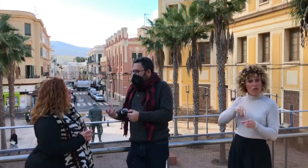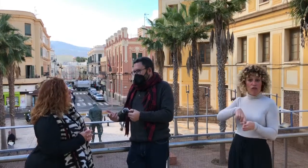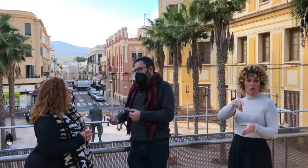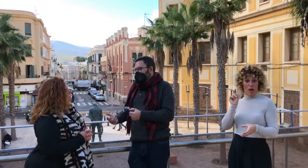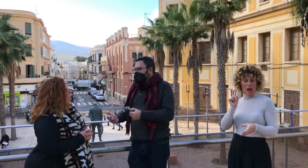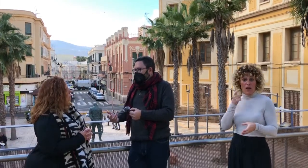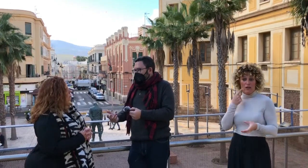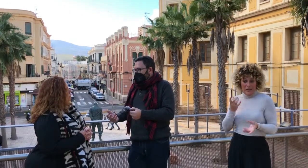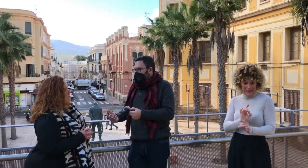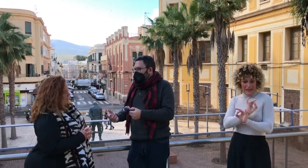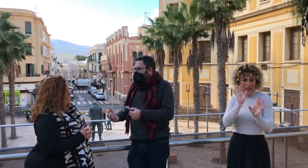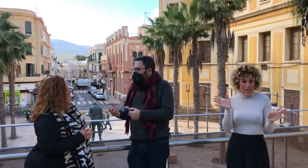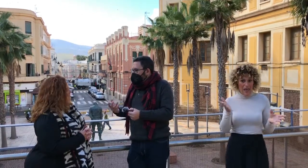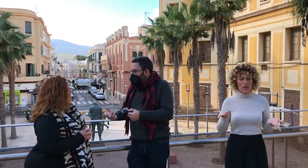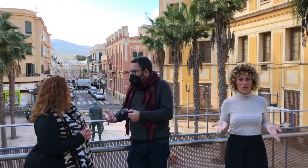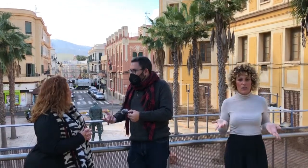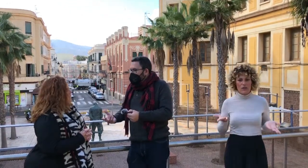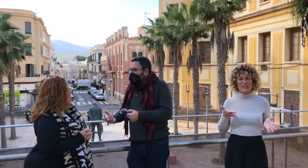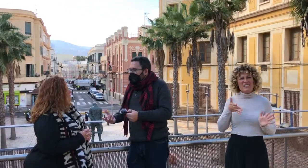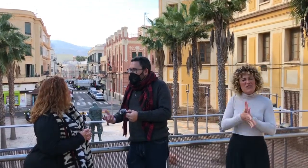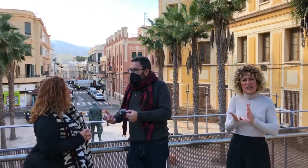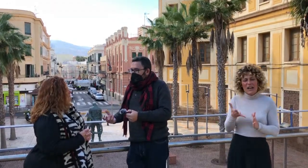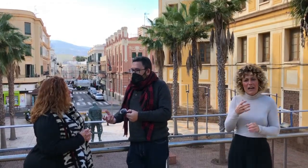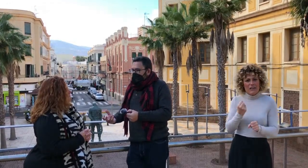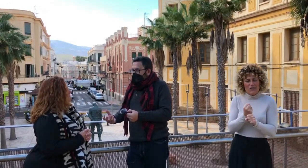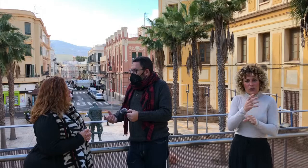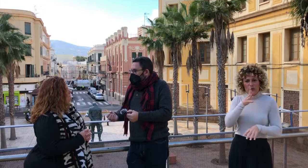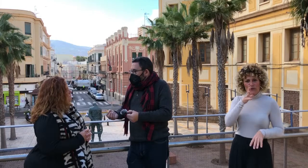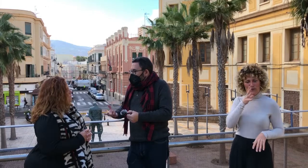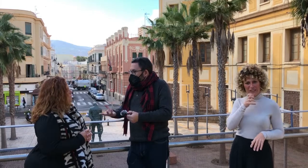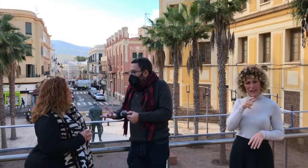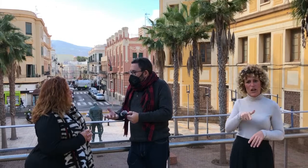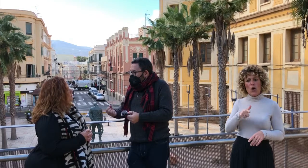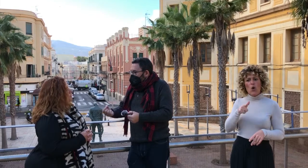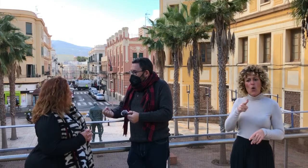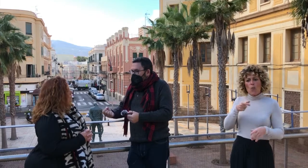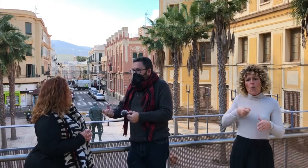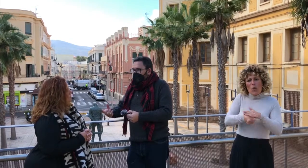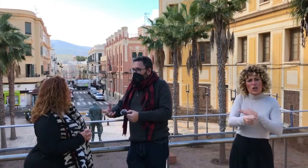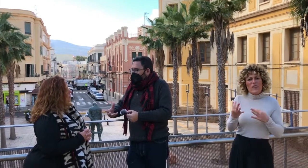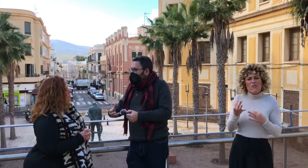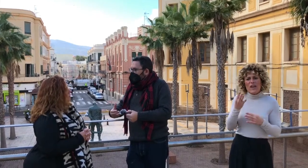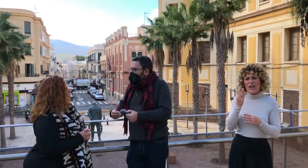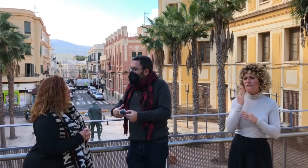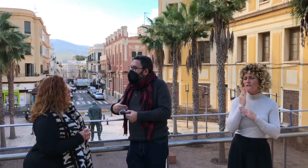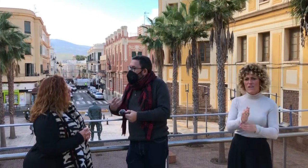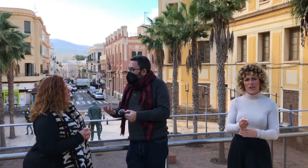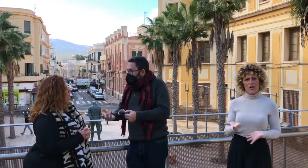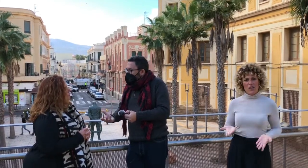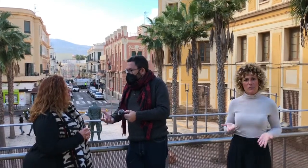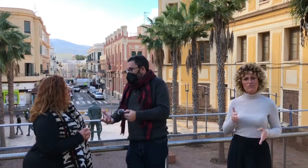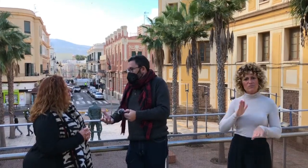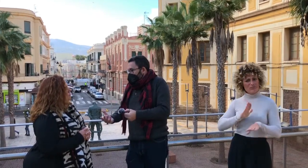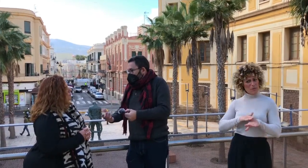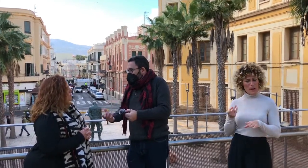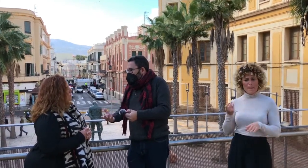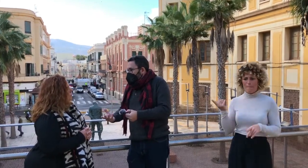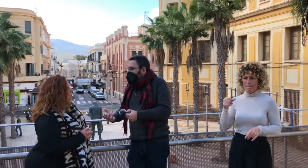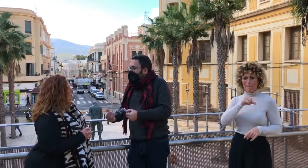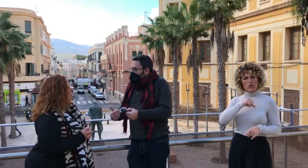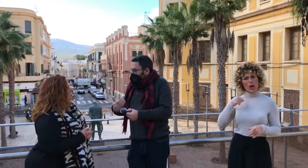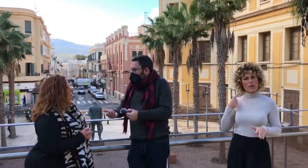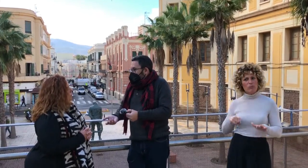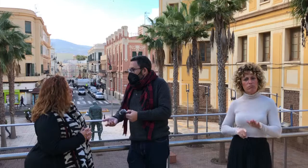la precariedad realmente dentro de un puesto que tendría que ser un puesto fijo, un puesto que te permitiera desarrollarte